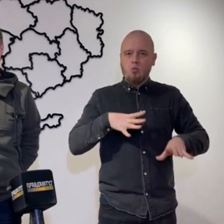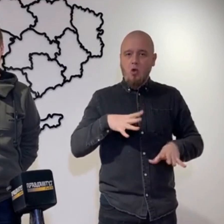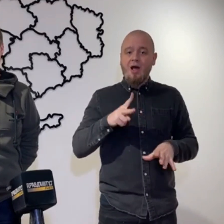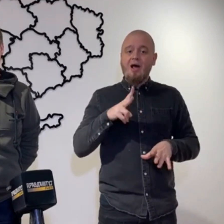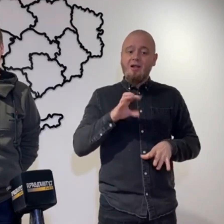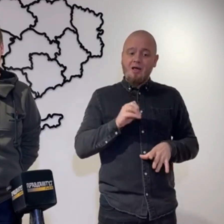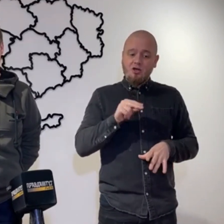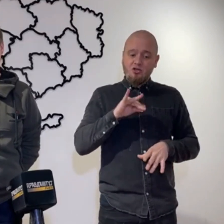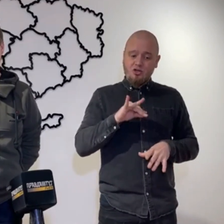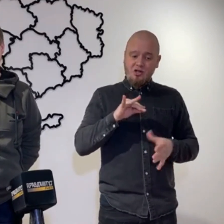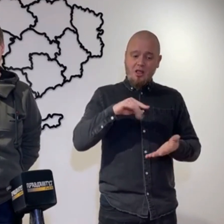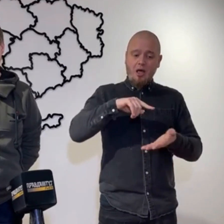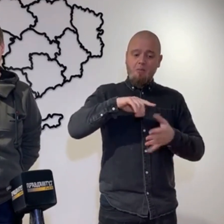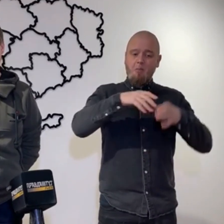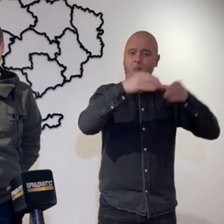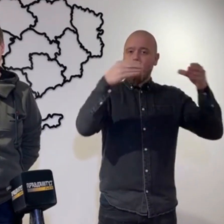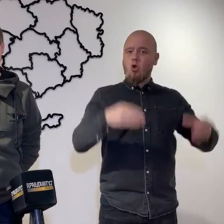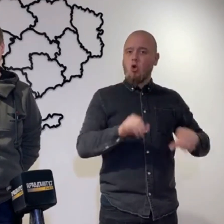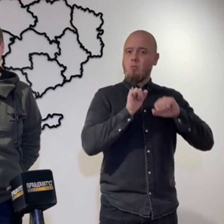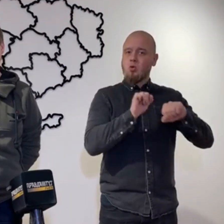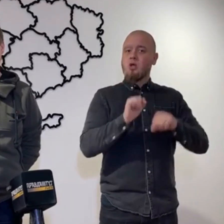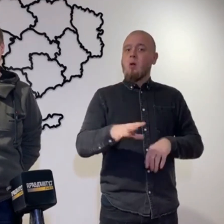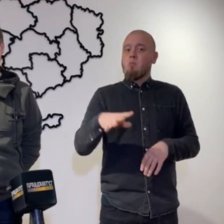чи на блокпостах були